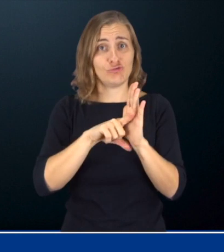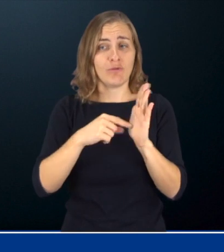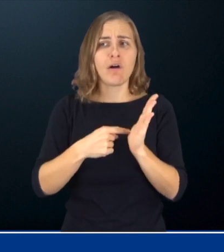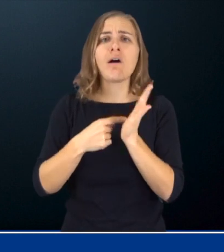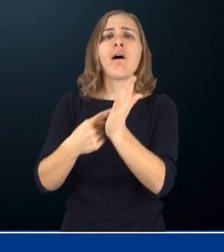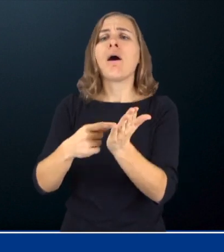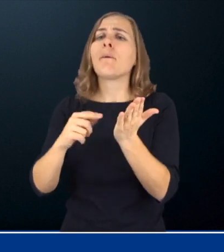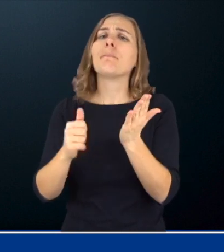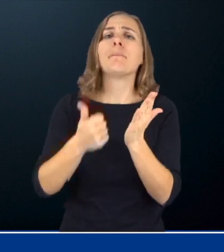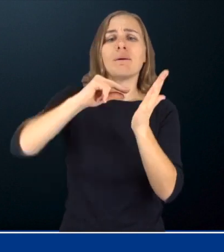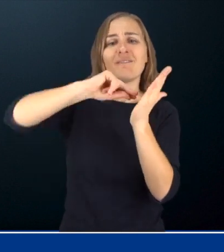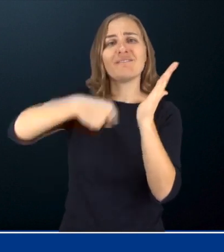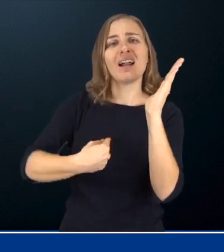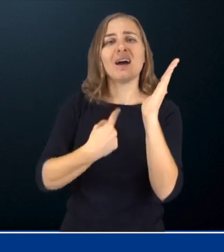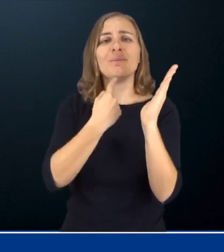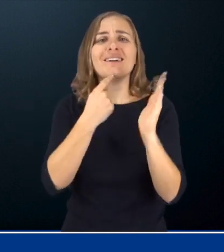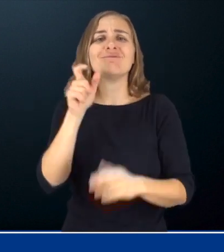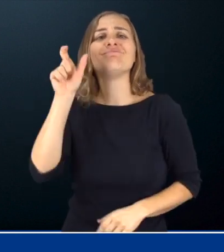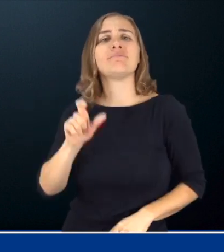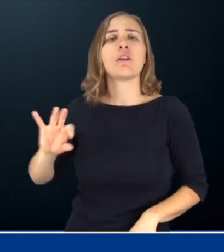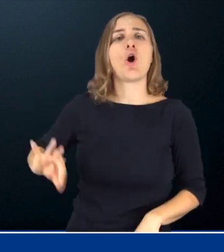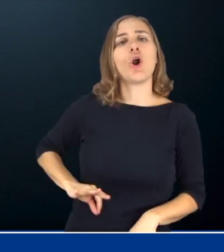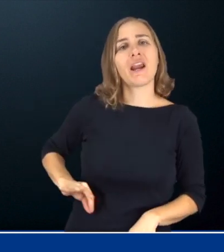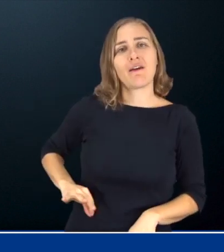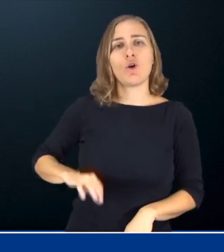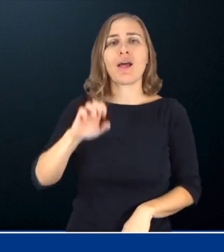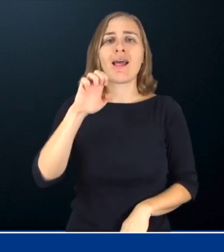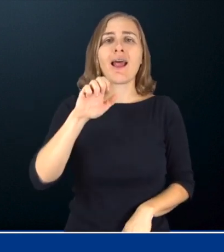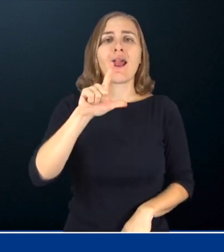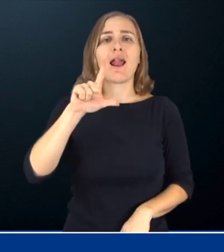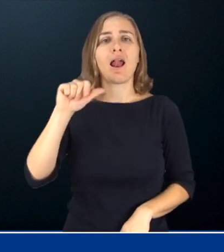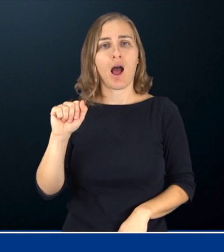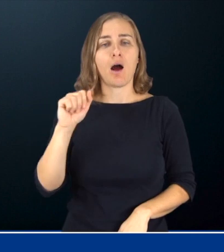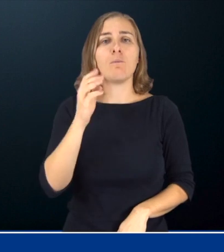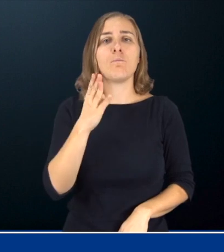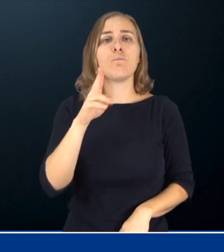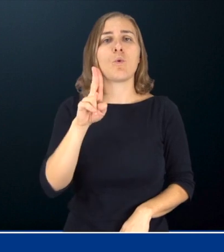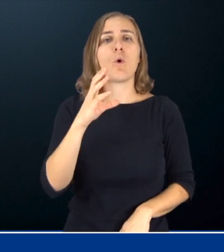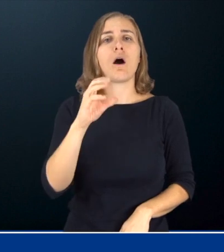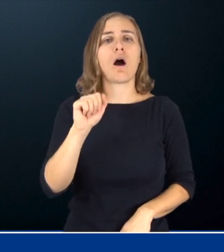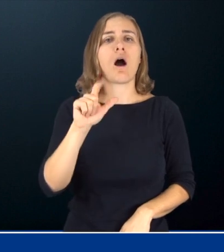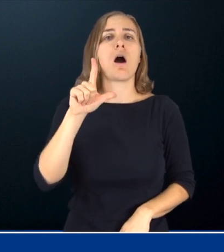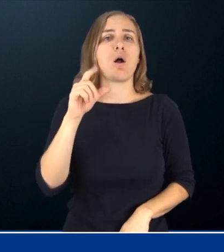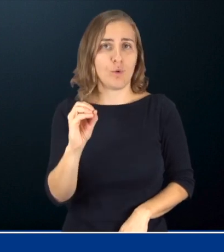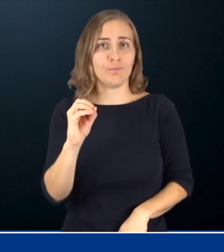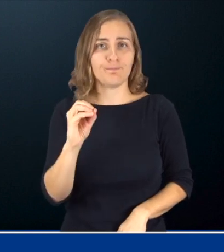Ella Bucalo, che era stato già presentato nel corso della scorsa legislatura alla Camera dei Deputati.